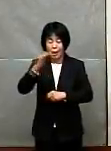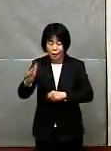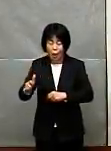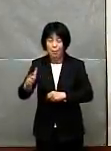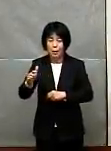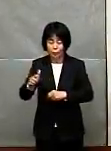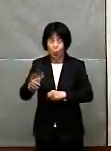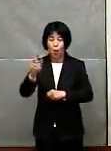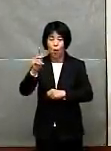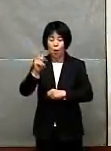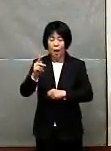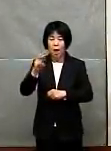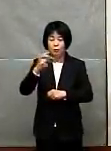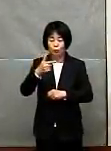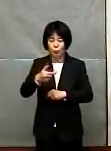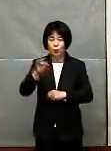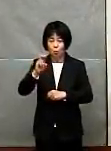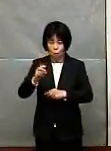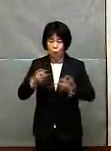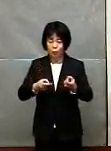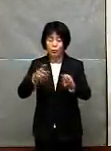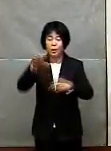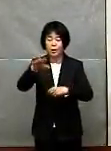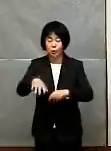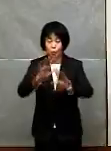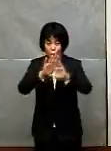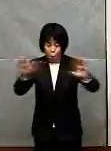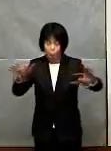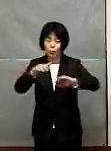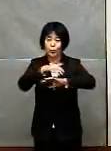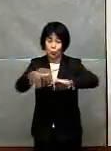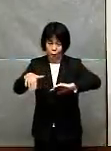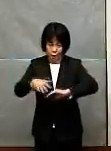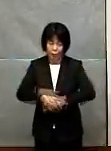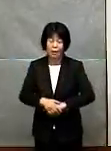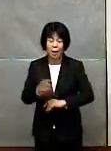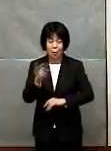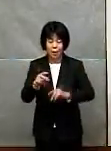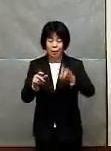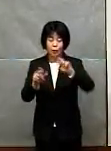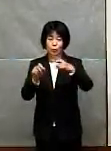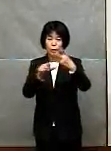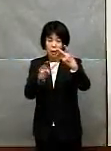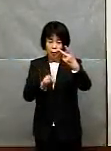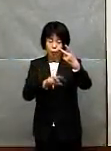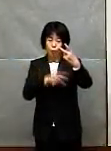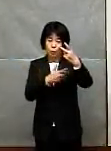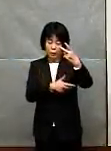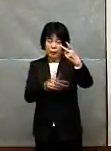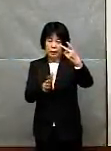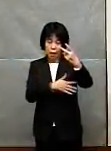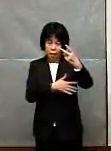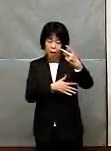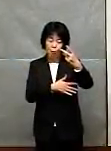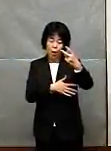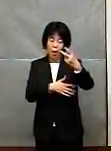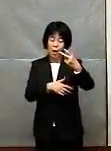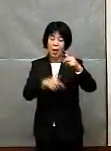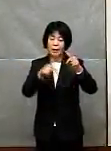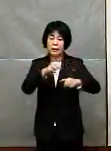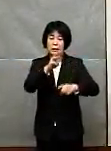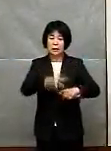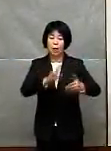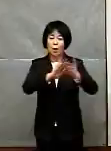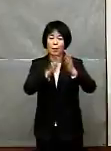リーンバレーカムロスキー場がオープン予定でございます。また12月17日からは西川町